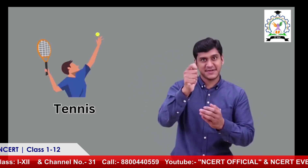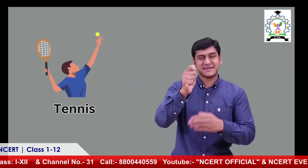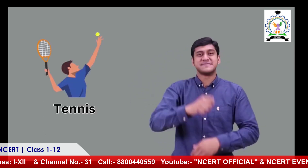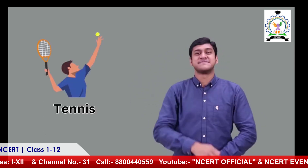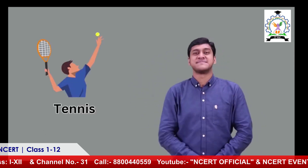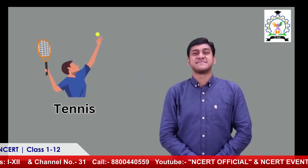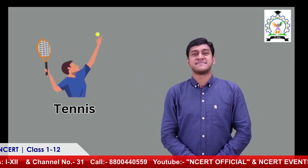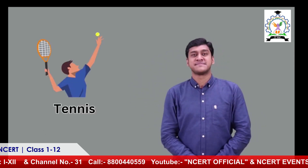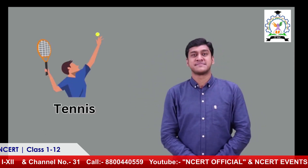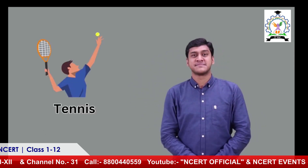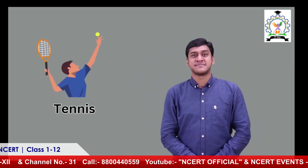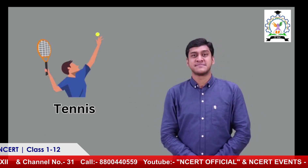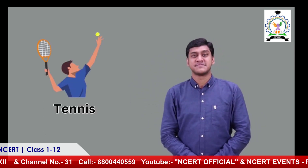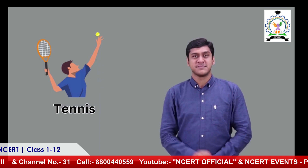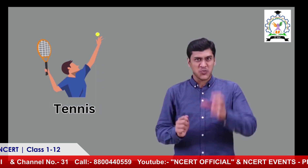टेनिस।